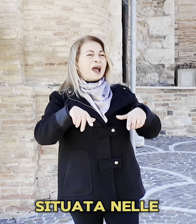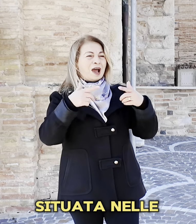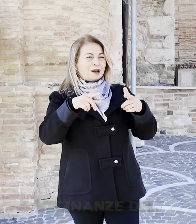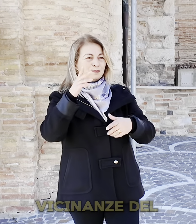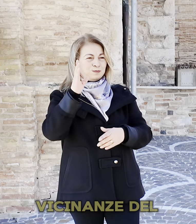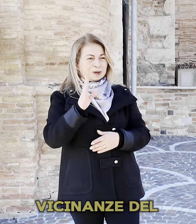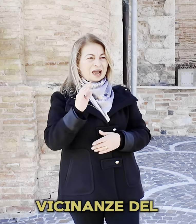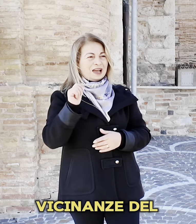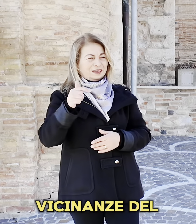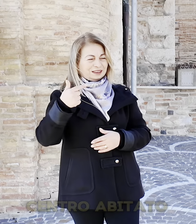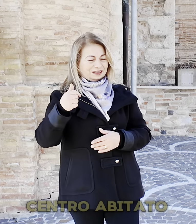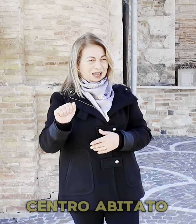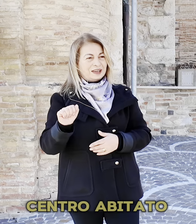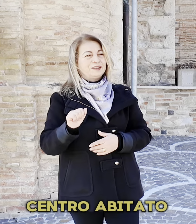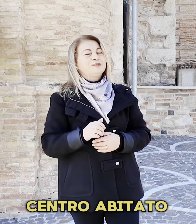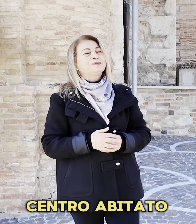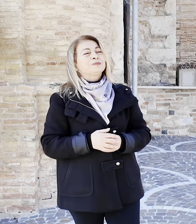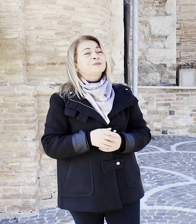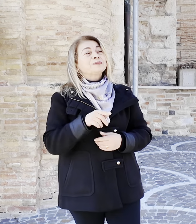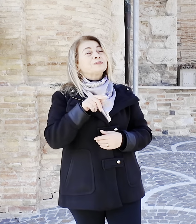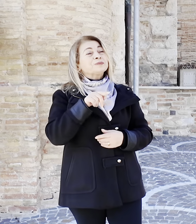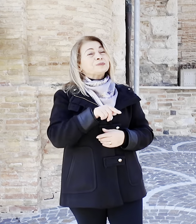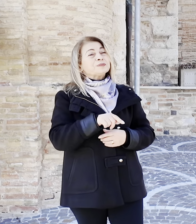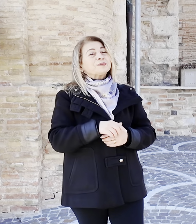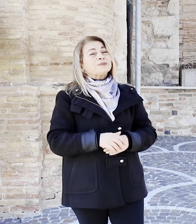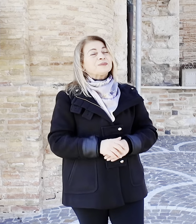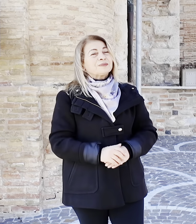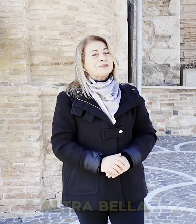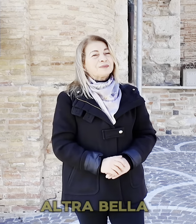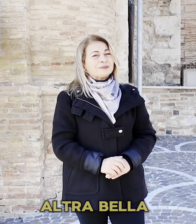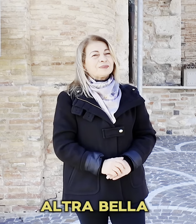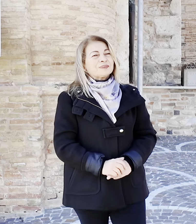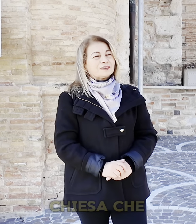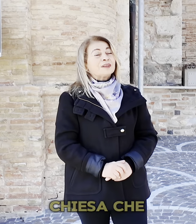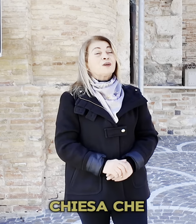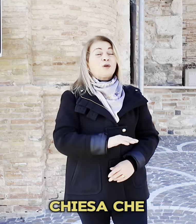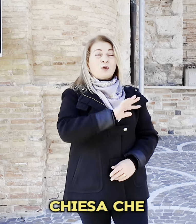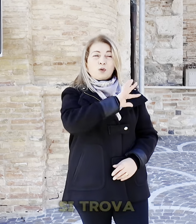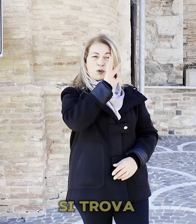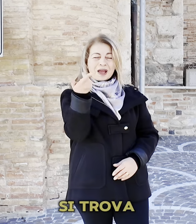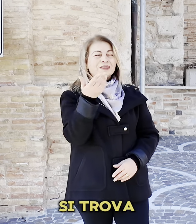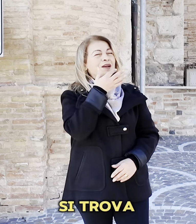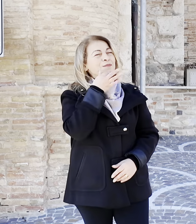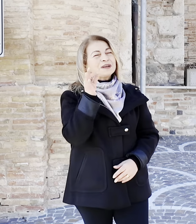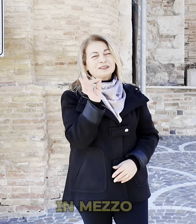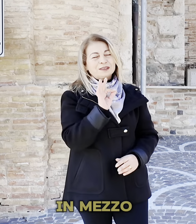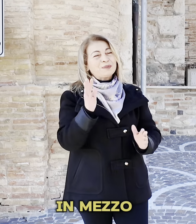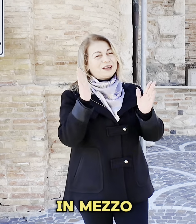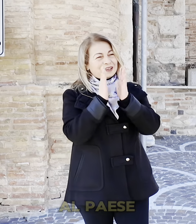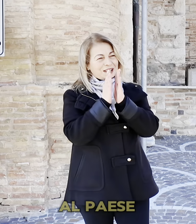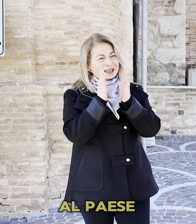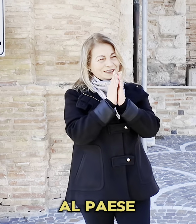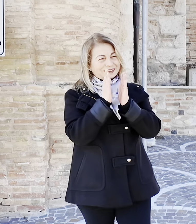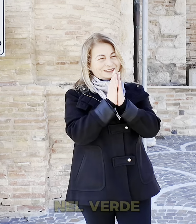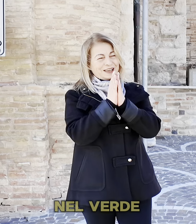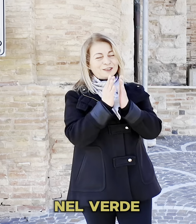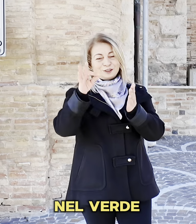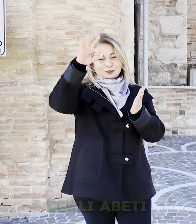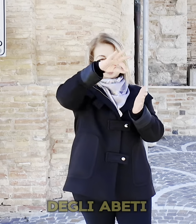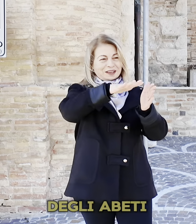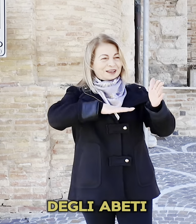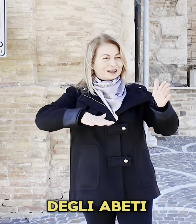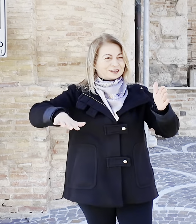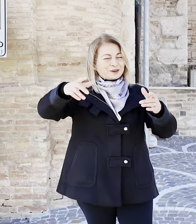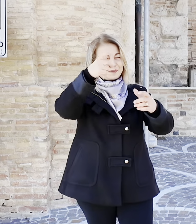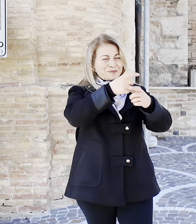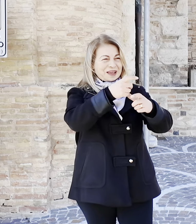situata nelle vicinanze del centro abitato. Altra bella chiesa che si trova in mezzo al paese nel verde